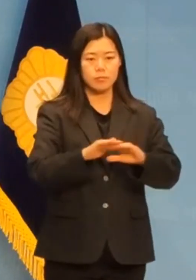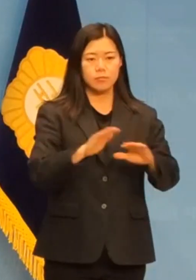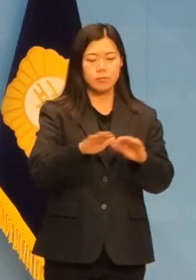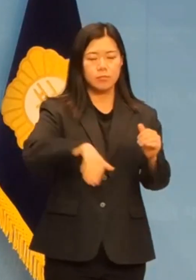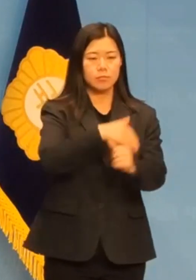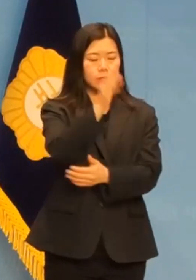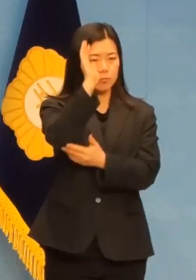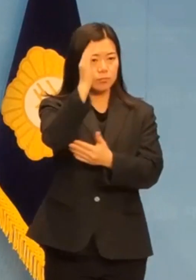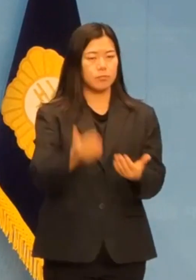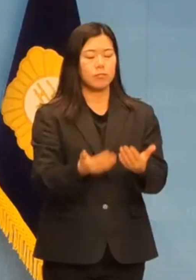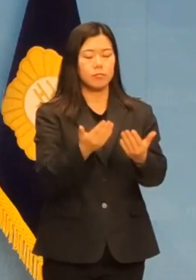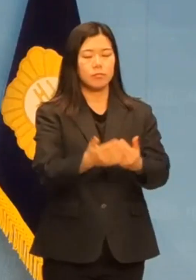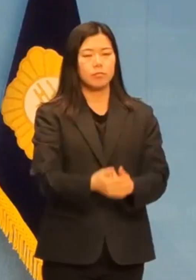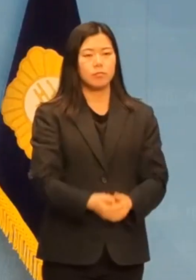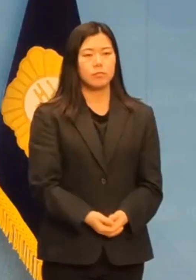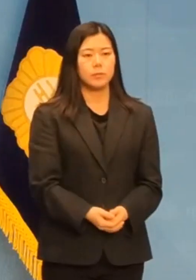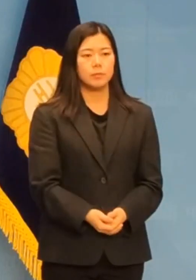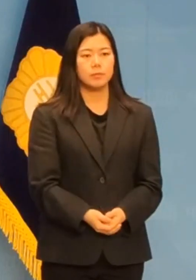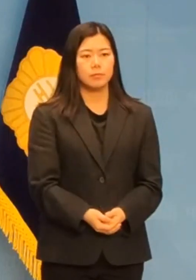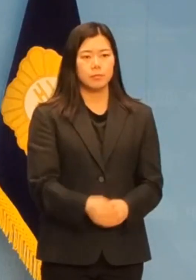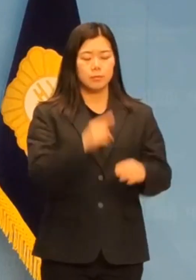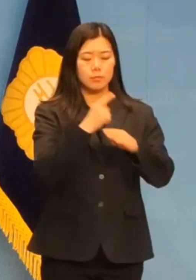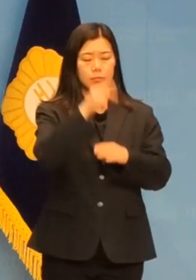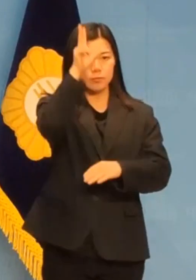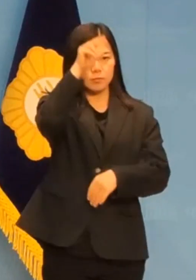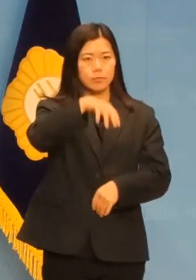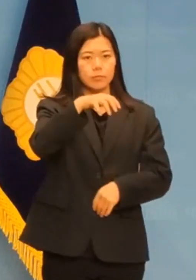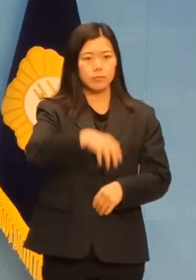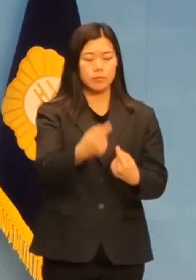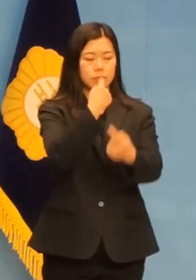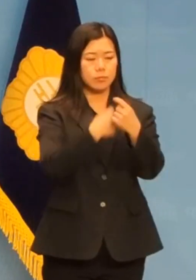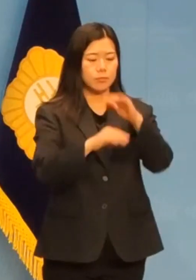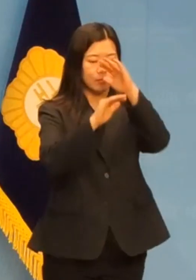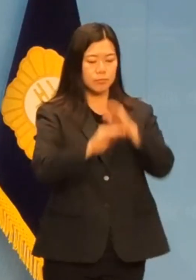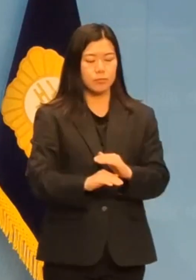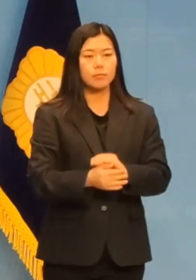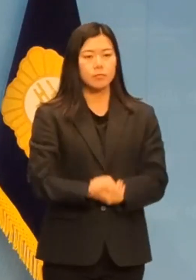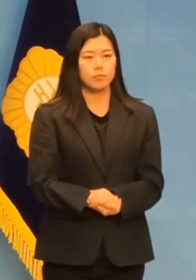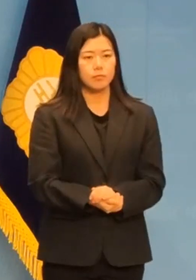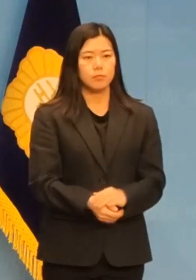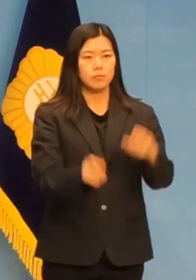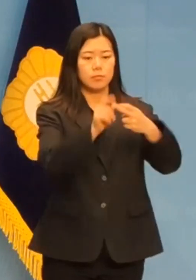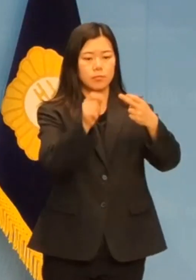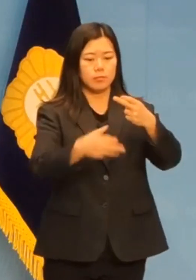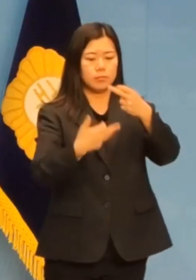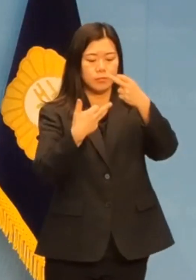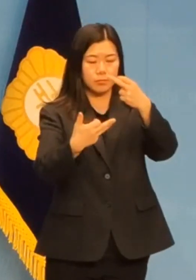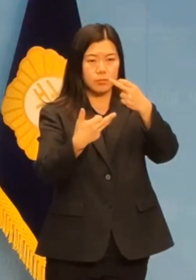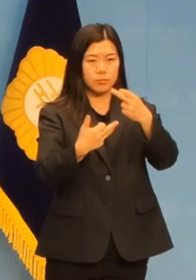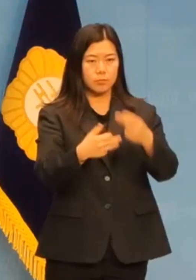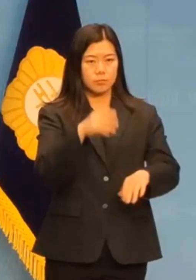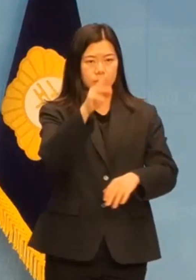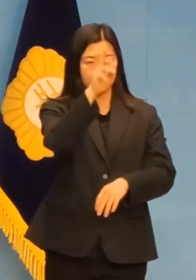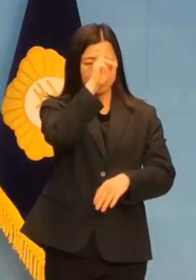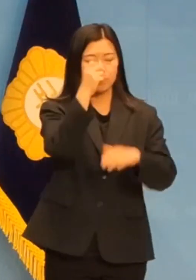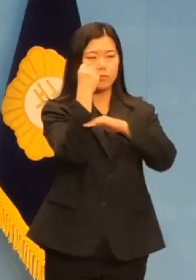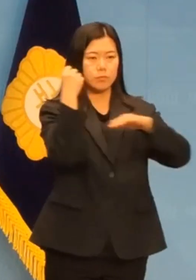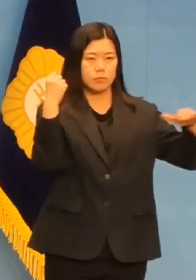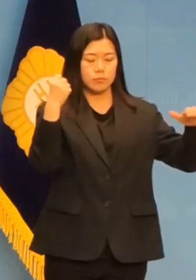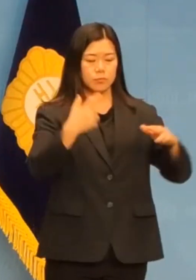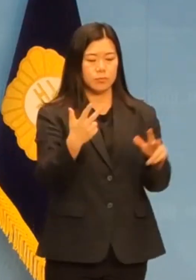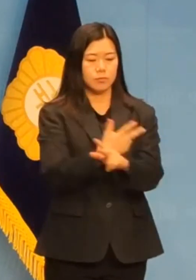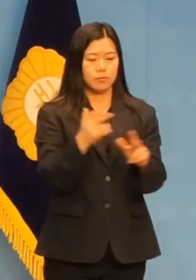브리핑 시작하겠습니다. 민주파출소 제보 현황에 대해 보고드리겠습니다. 12월 18일 00시 기준으로 한 주간